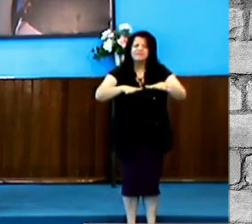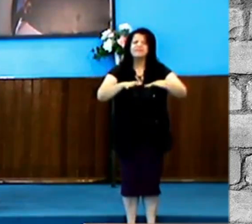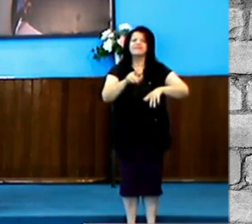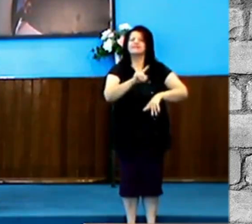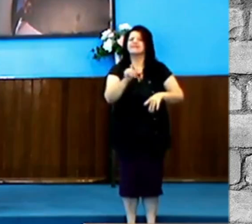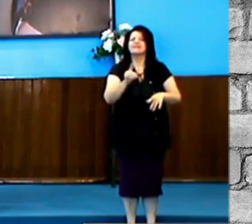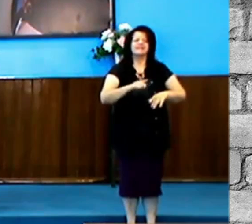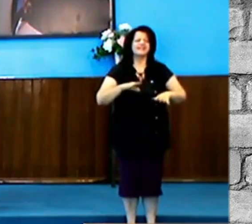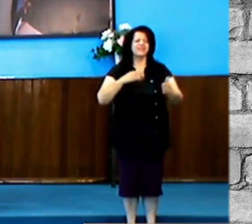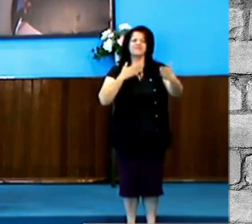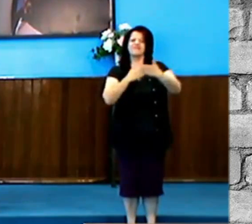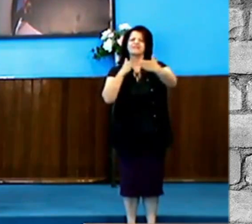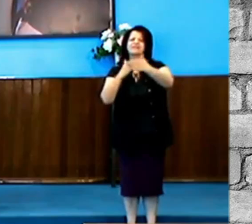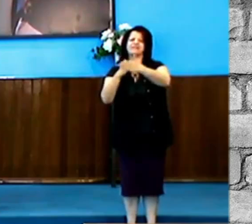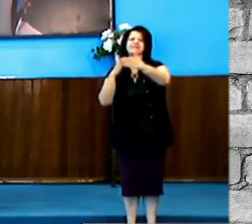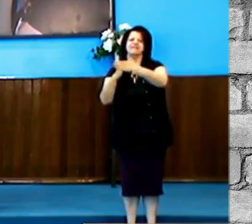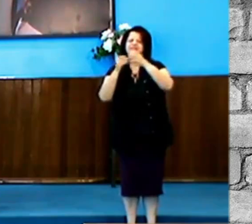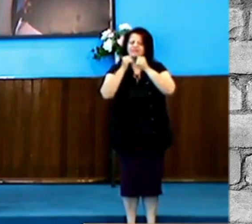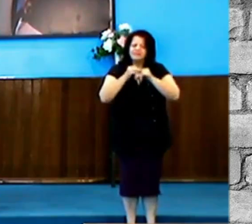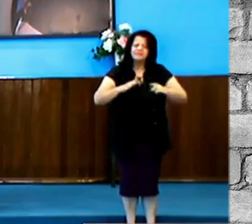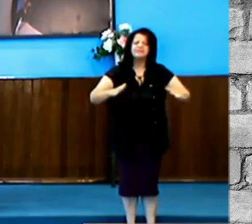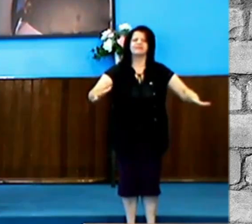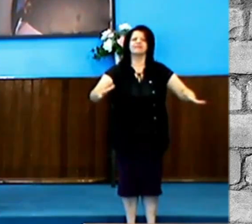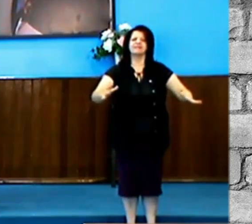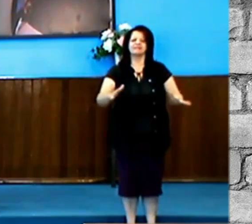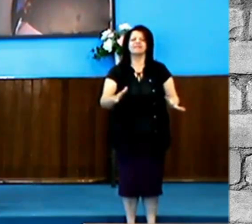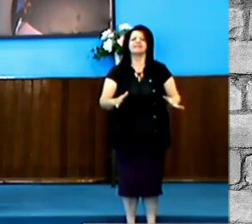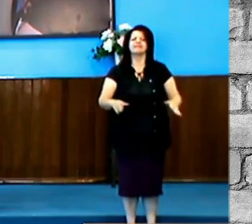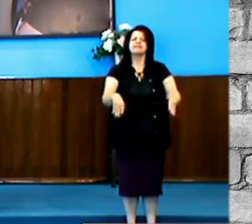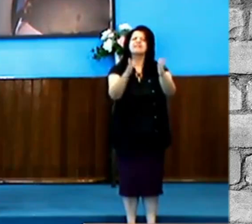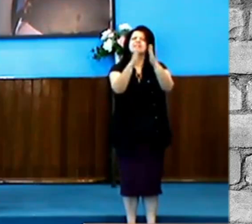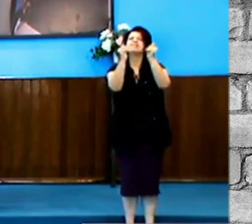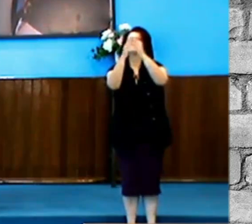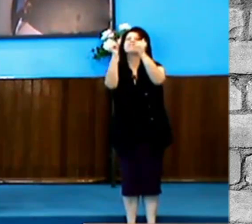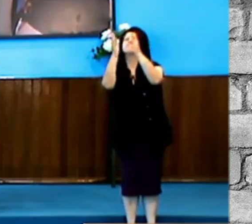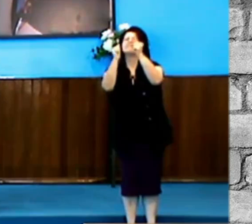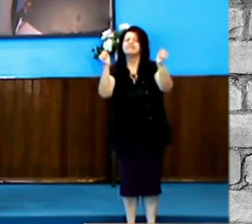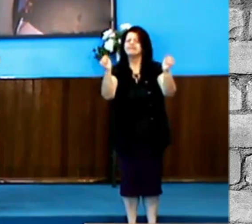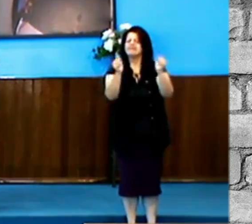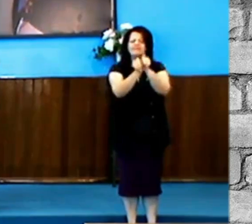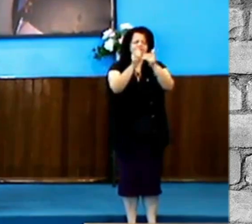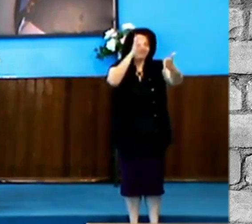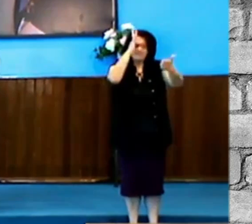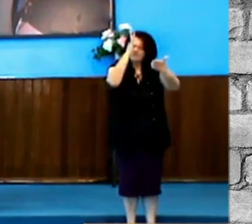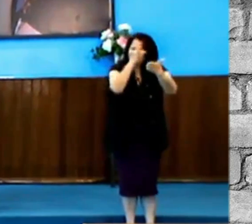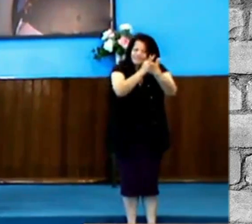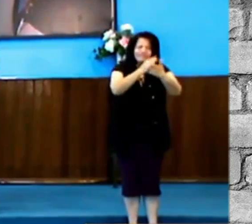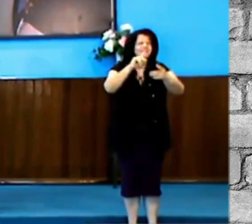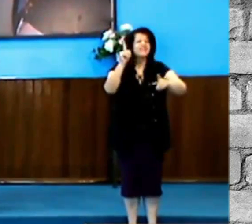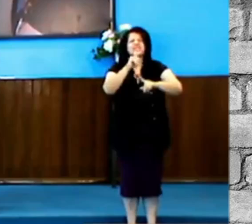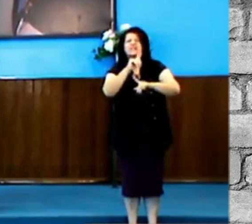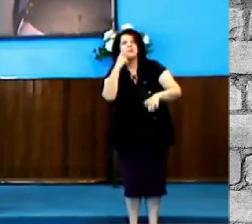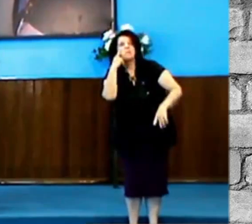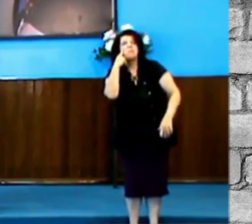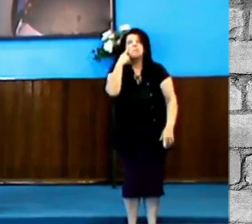lhes impropera e ser-lhe-á concedida. Peça, porém, com fé, em nada duvidando, pois o